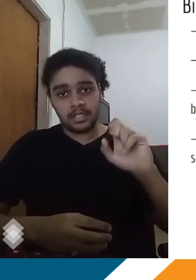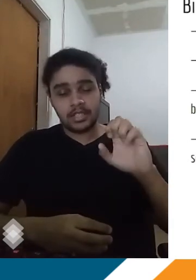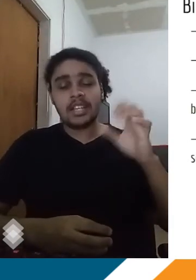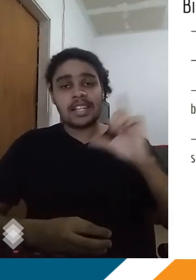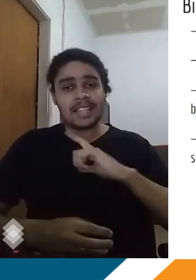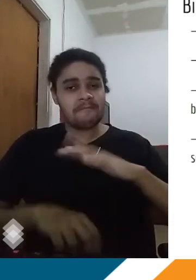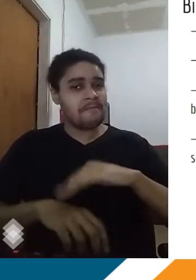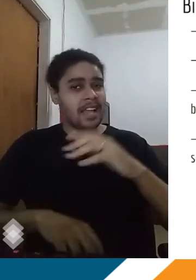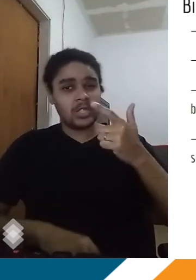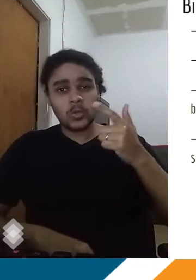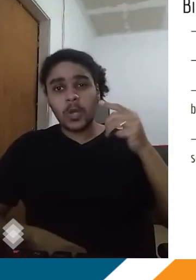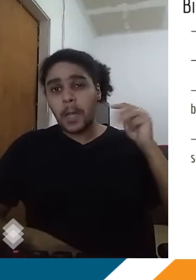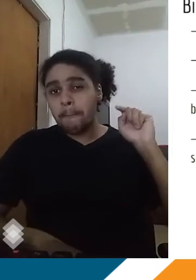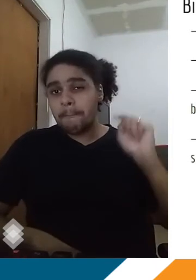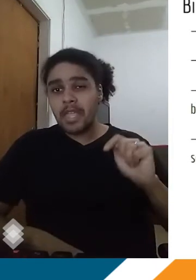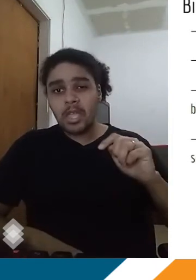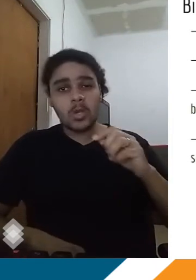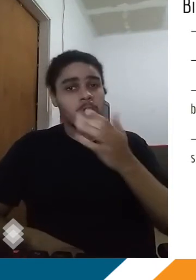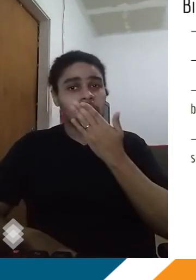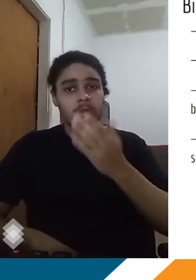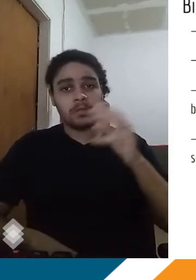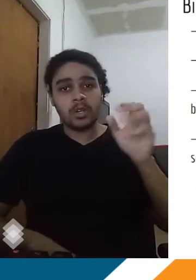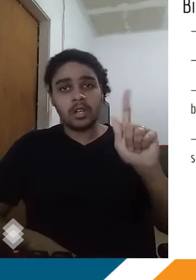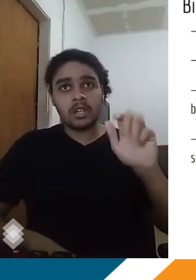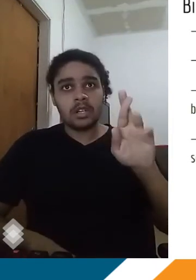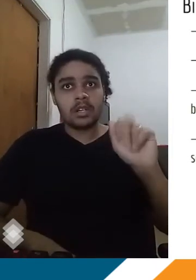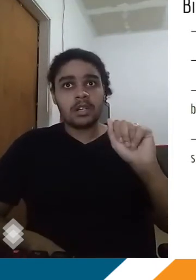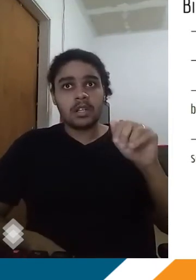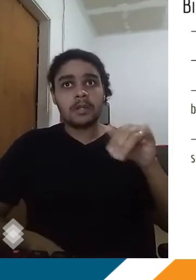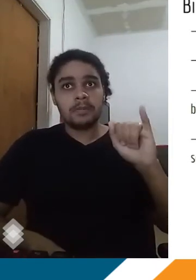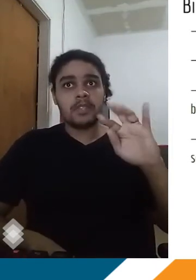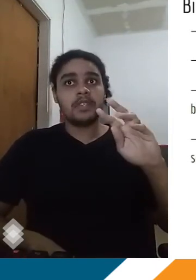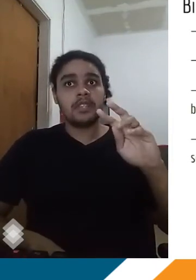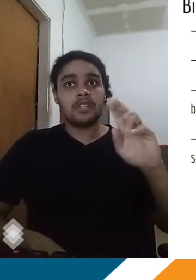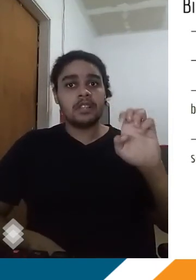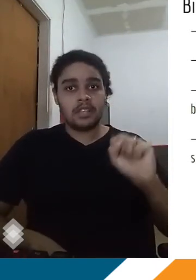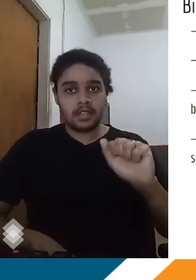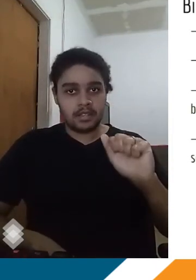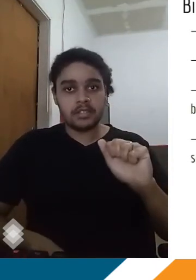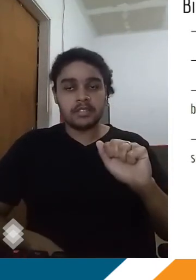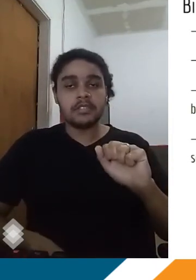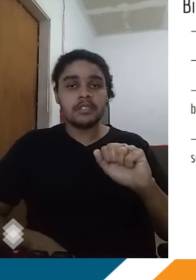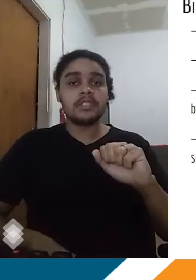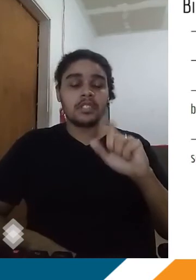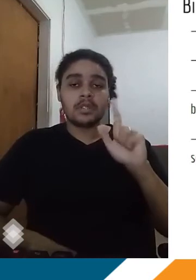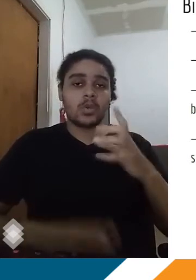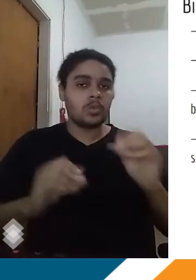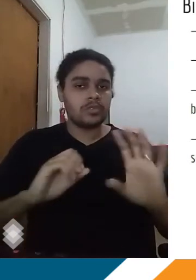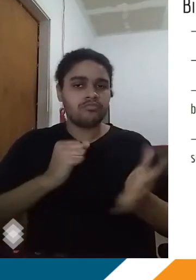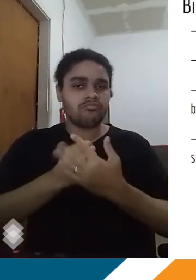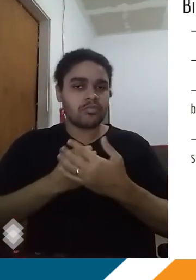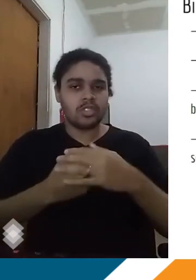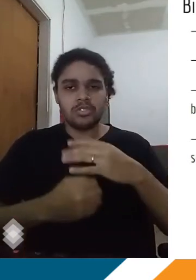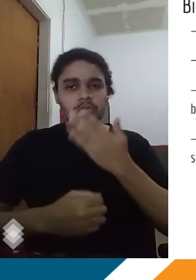2.000 espécies de gramíneas. Portanto, existe uma biodiversidade muito grande escondida nessa paisagem aí que a